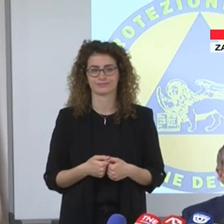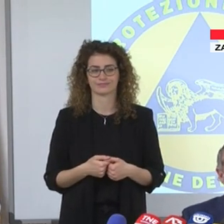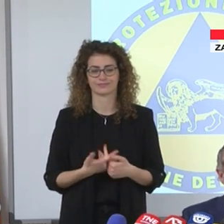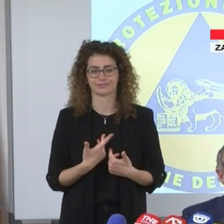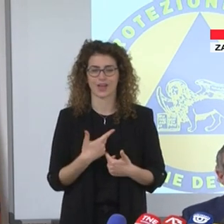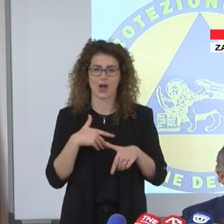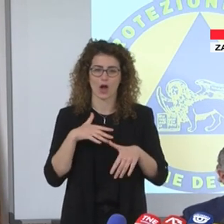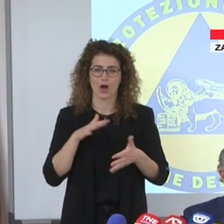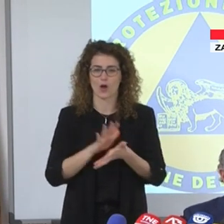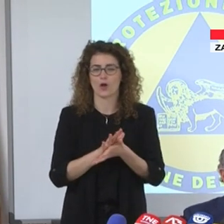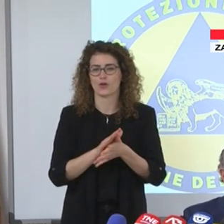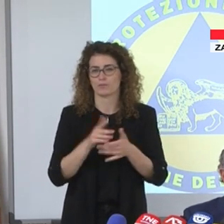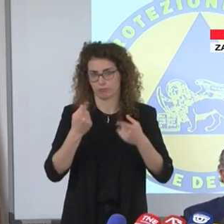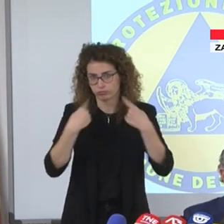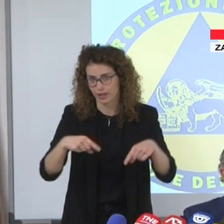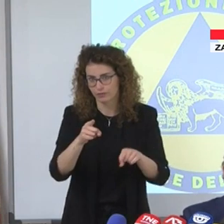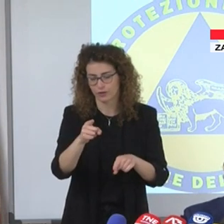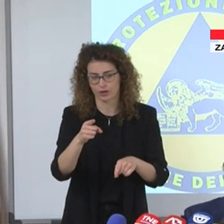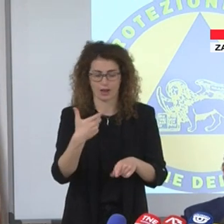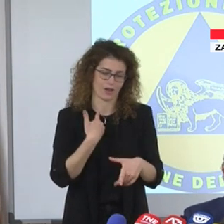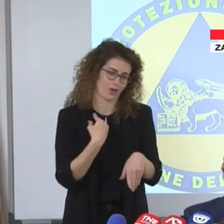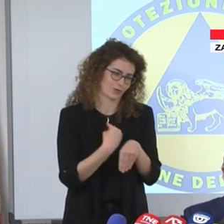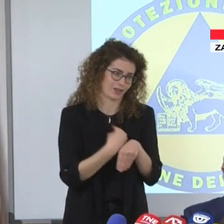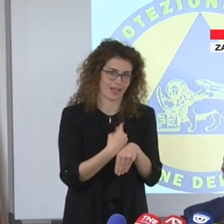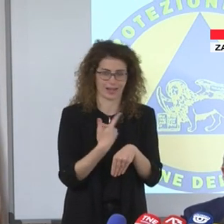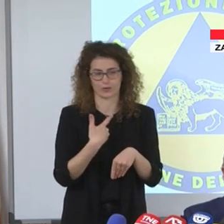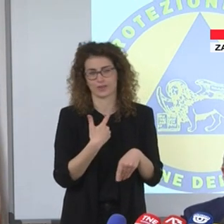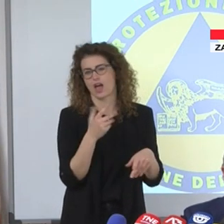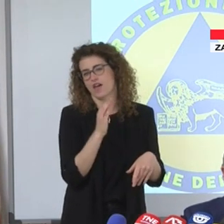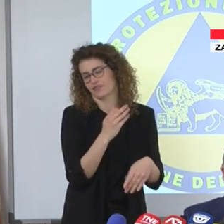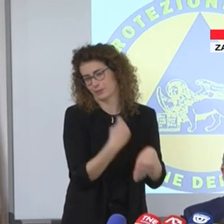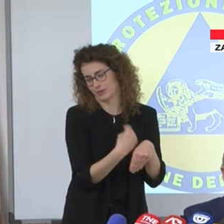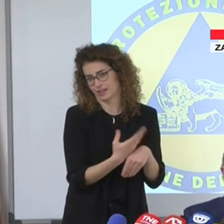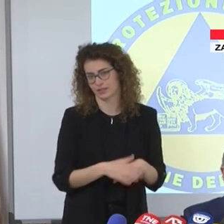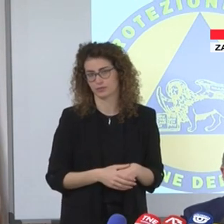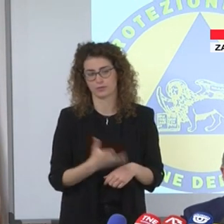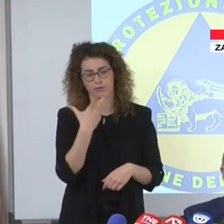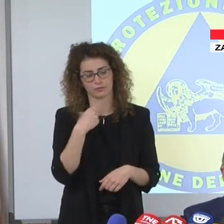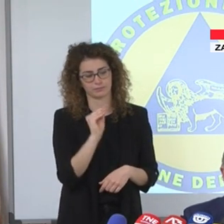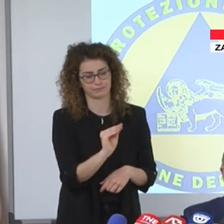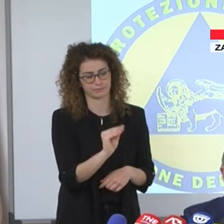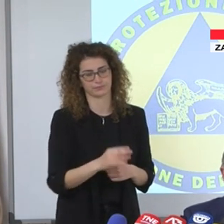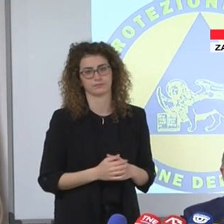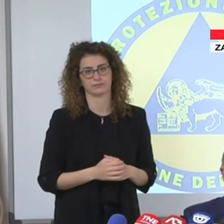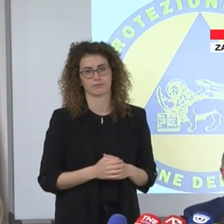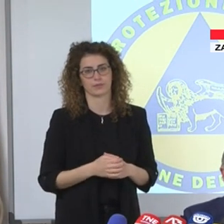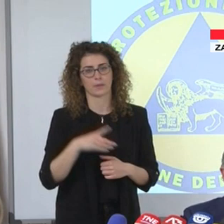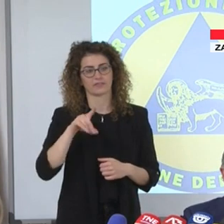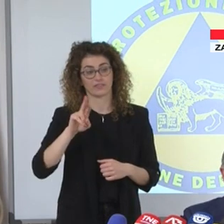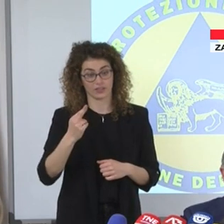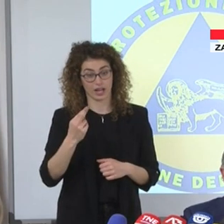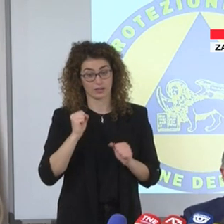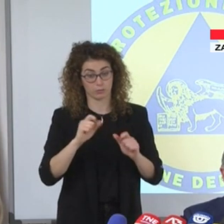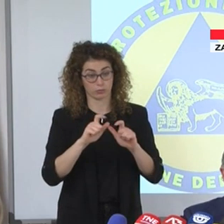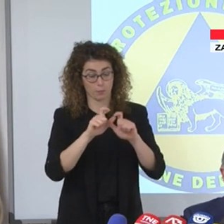conferenza stampa è per voi, cioè ah, fate sì, sto quanto? Scherzando. Anch'io con Filippo scherzo. Senta, volevo chiederle, c'è Pfizer per tutti